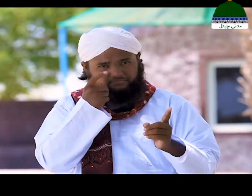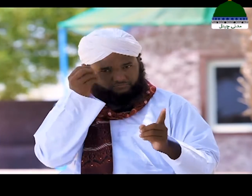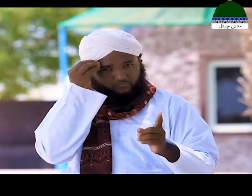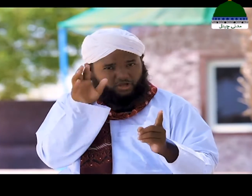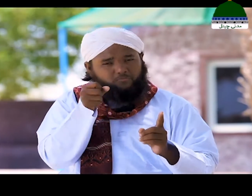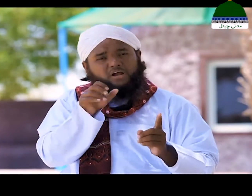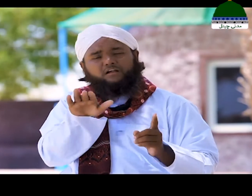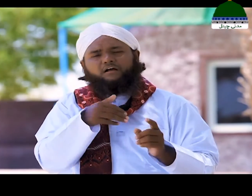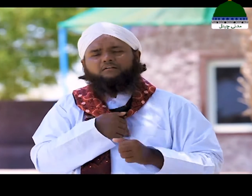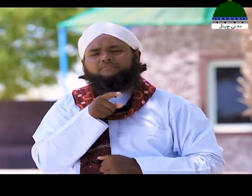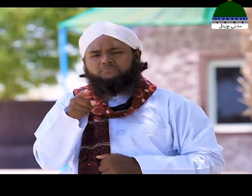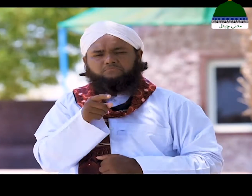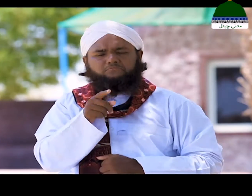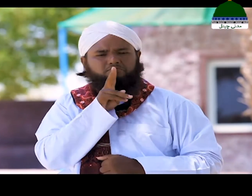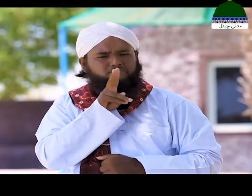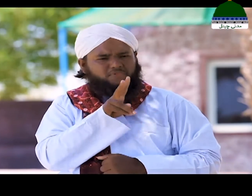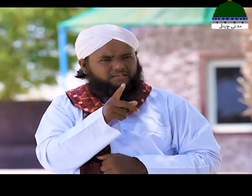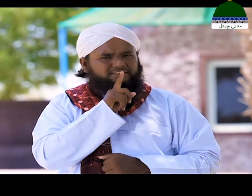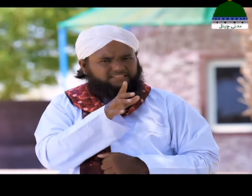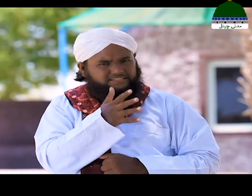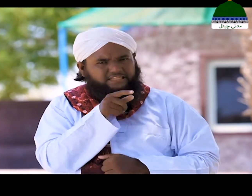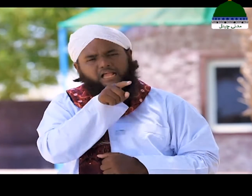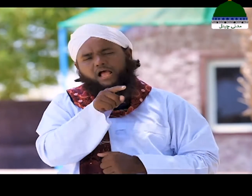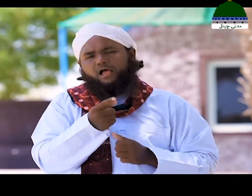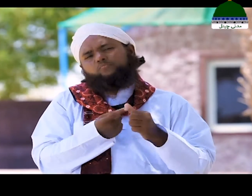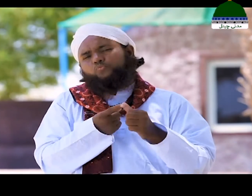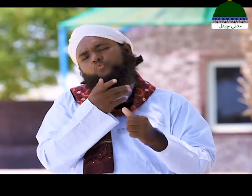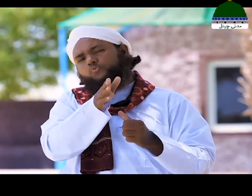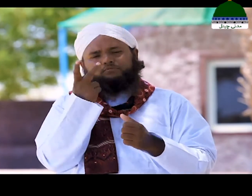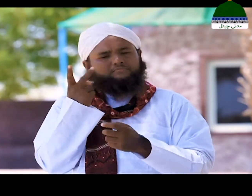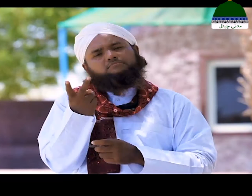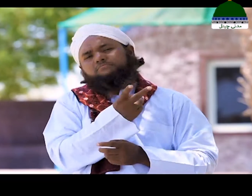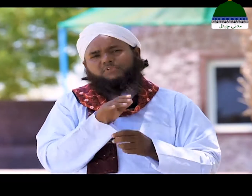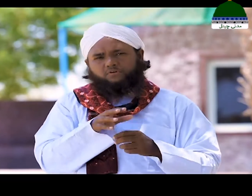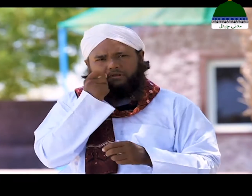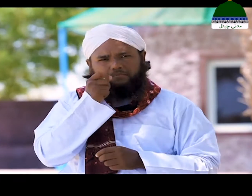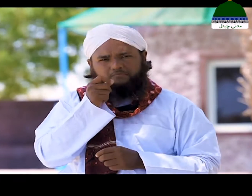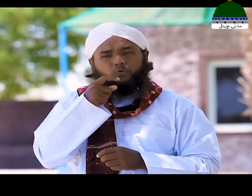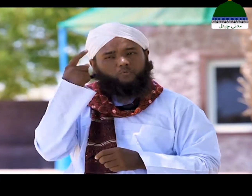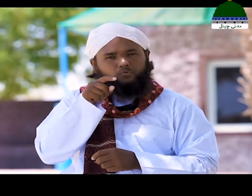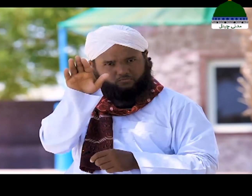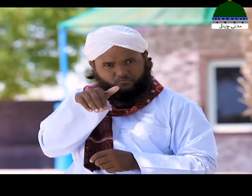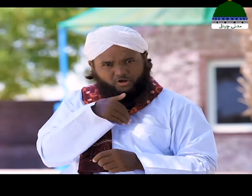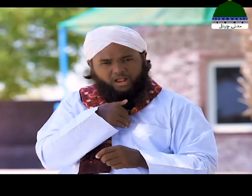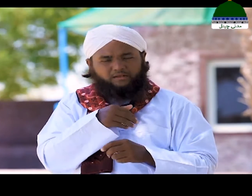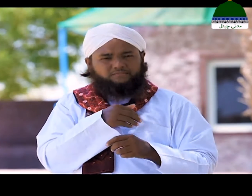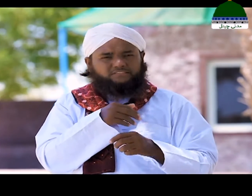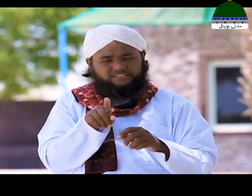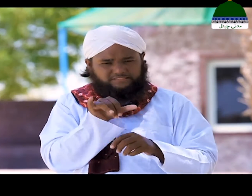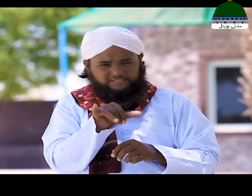حضور، آپ کو میری بات پر یقین نہیں آتا تو آپ آزما کر دیکھ لیں، اسے اپنے پاس بلائیں، جب وہ آپ کے قریب آئے تو اپنی ناک